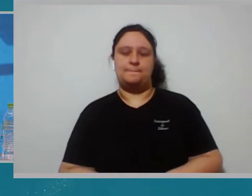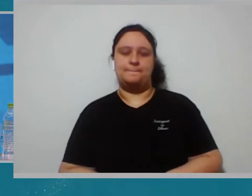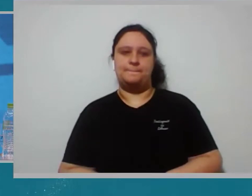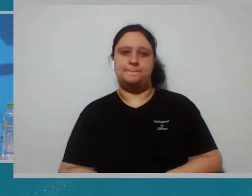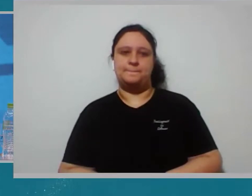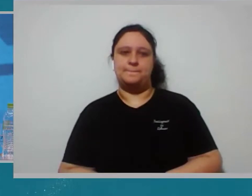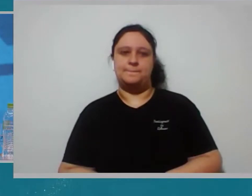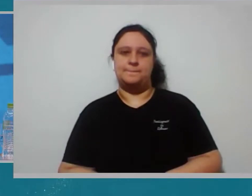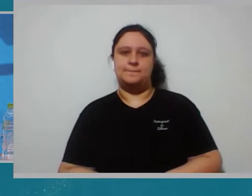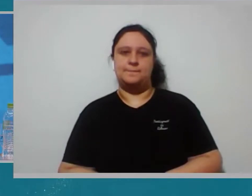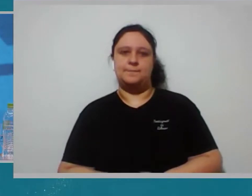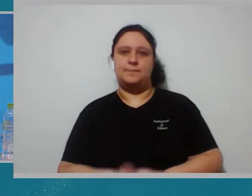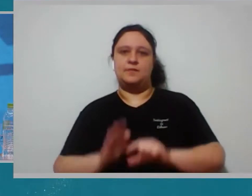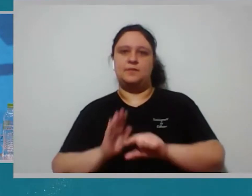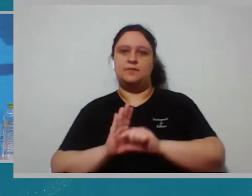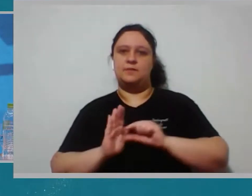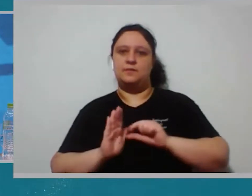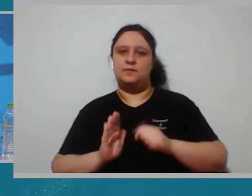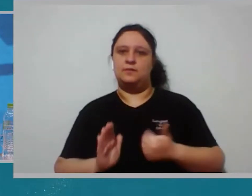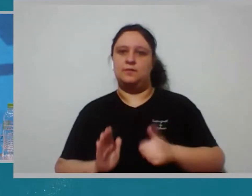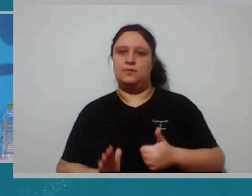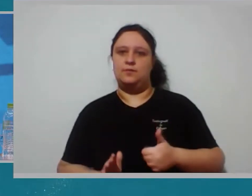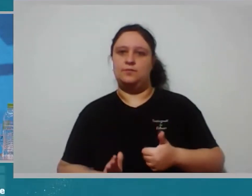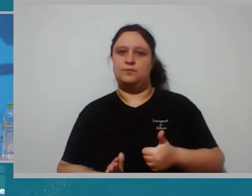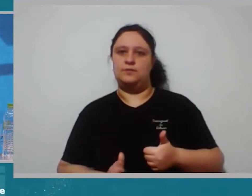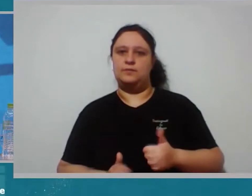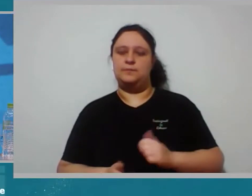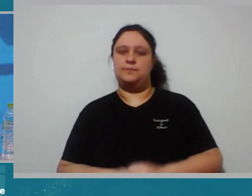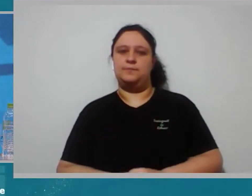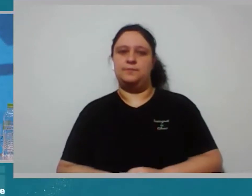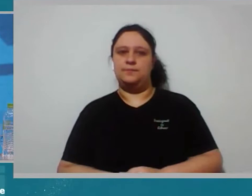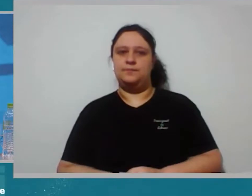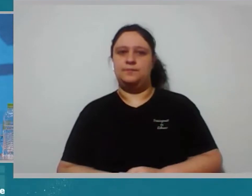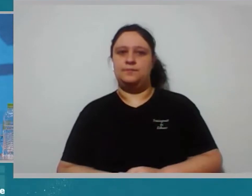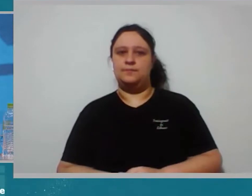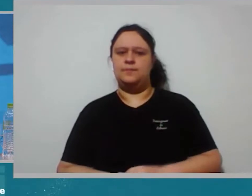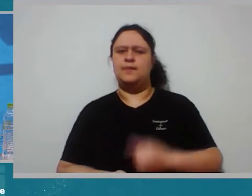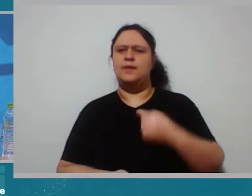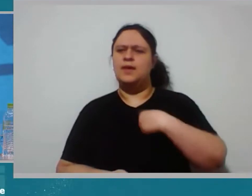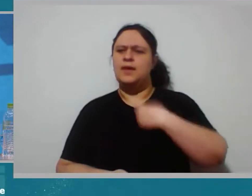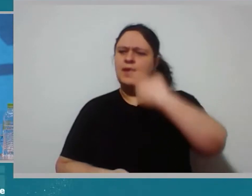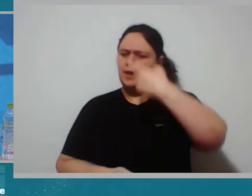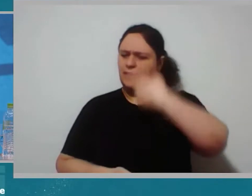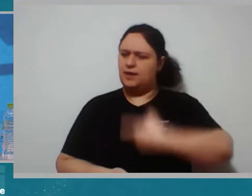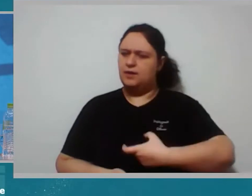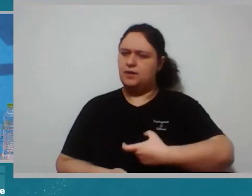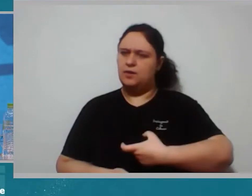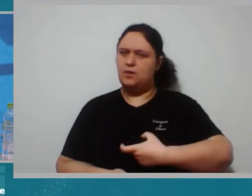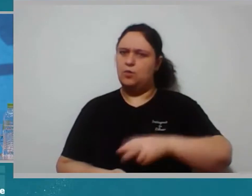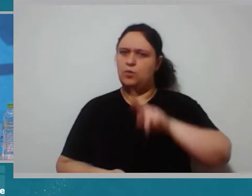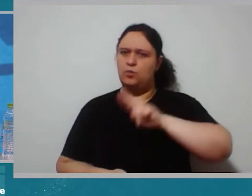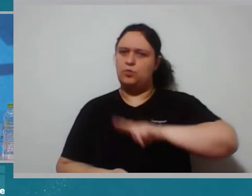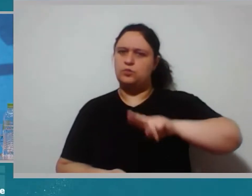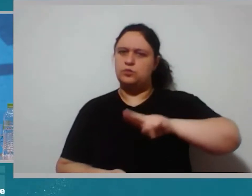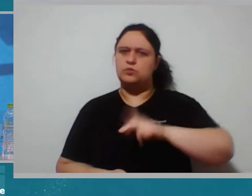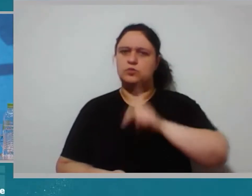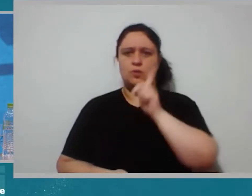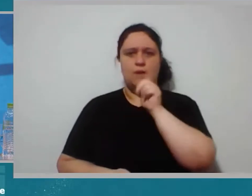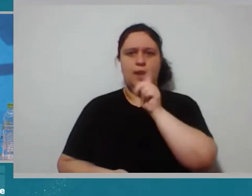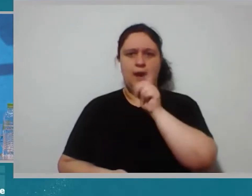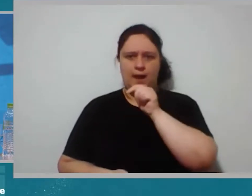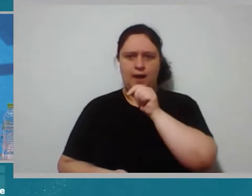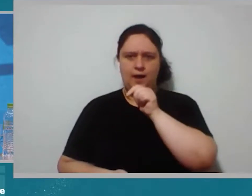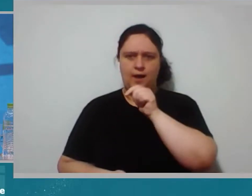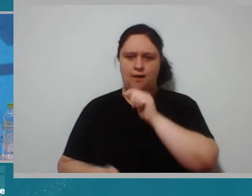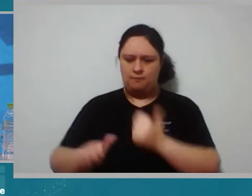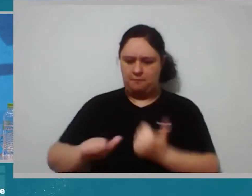versículo 11. Eu vos batizo com água para arrependimento, mas aquele